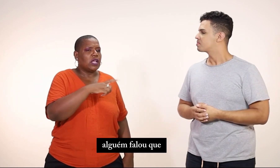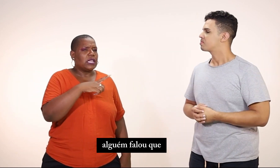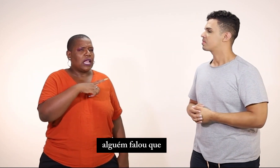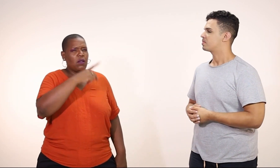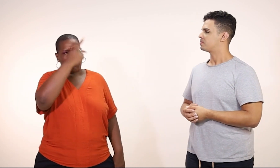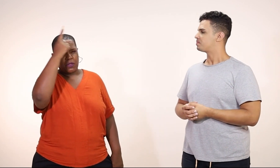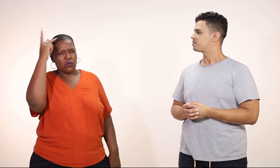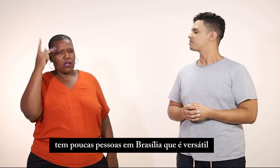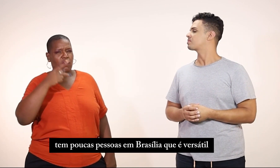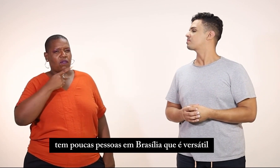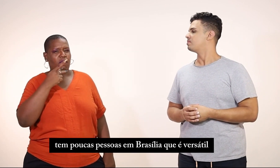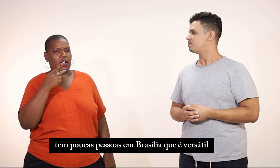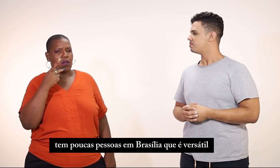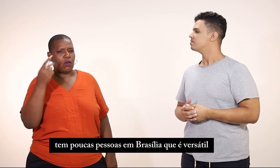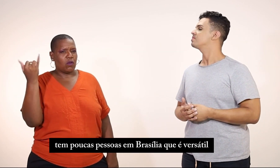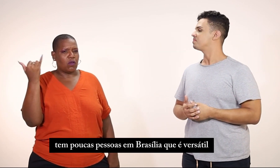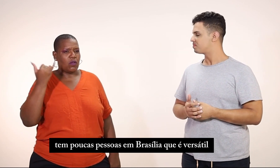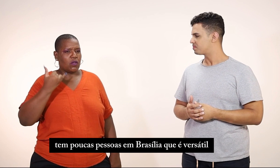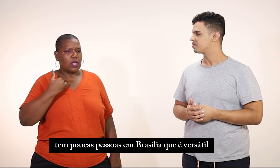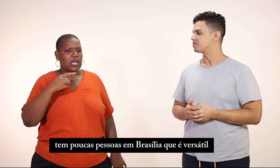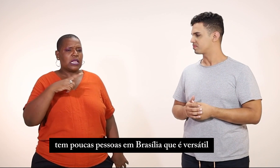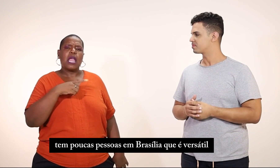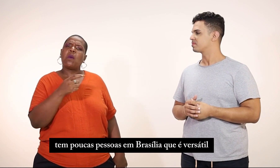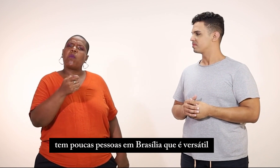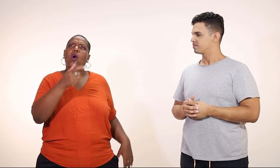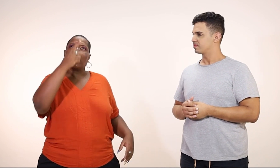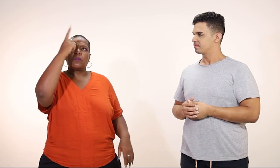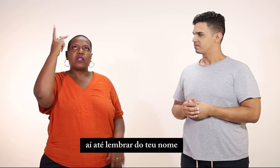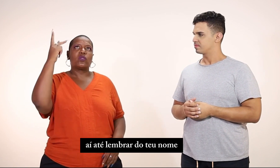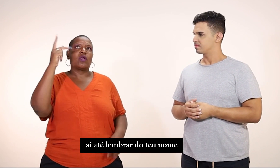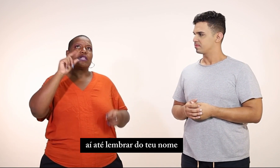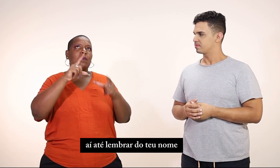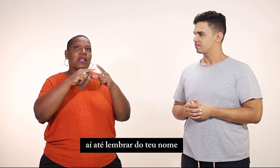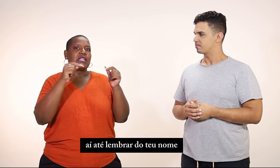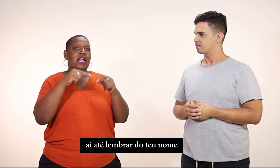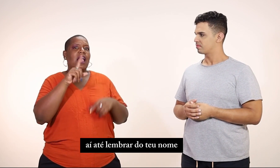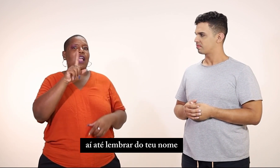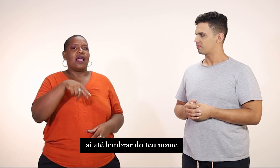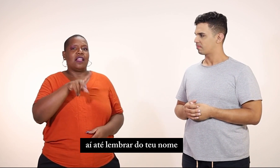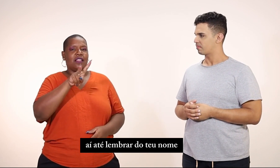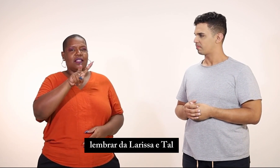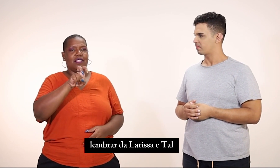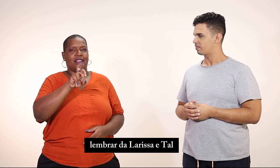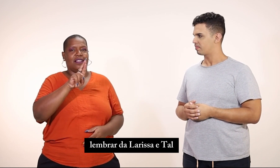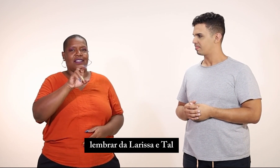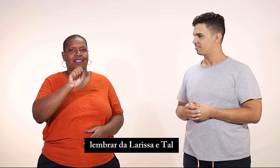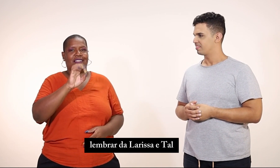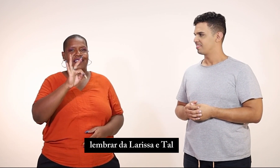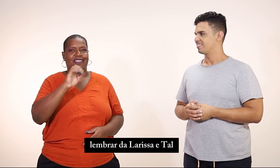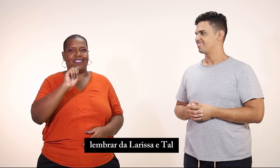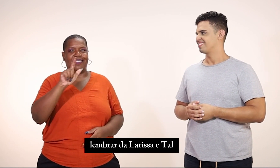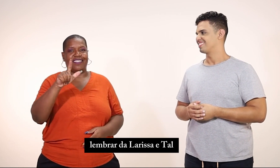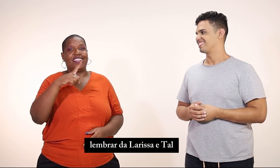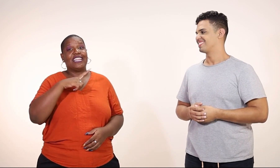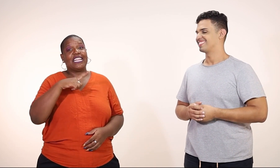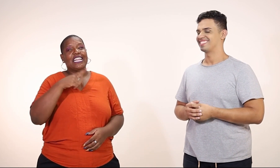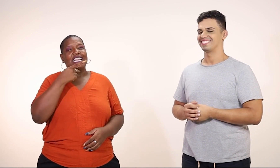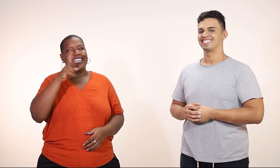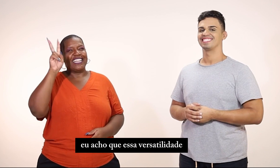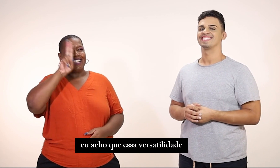que tem poucas pessoas em Brasília que é versátil. Aí até lembraram teu nome, lembraram da Larissa e tal. Eu acho